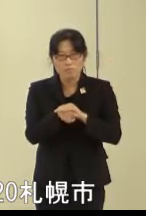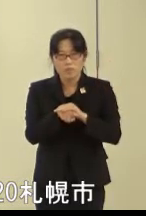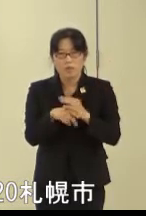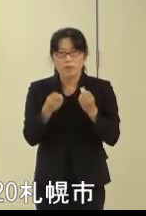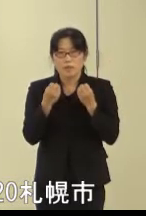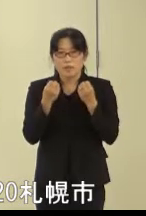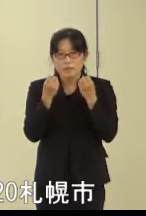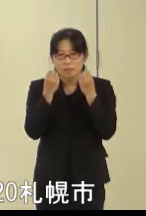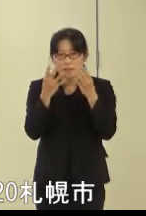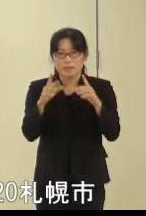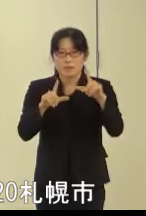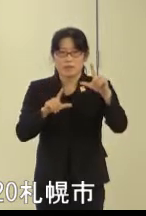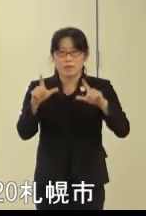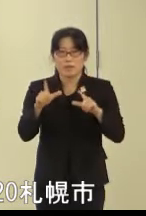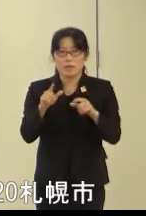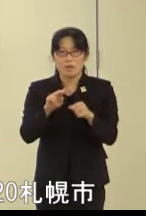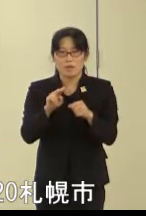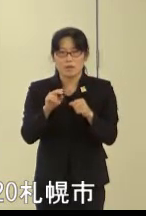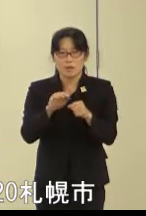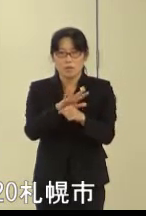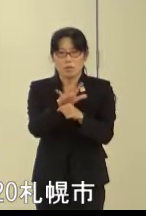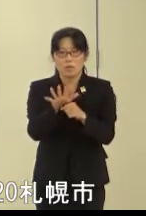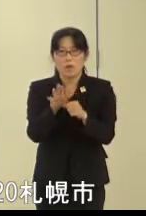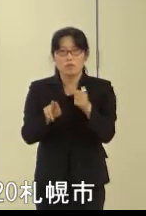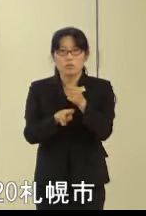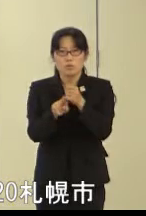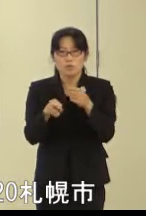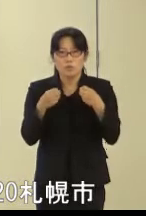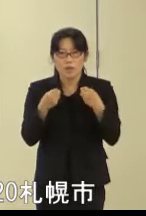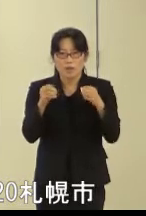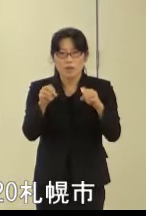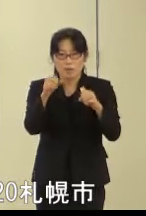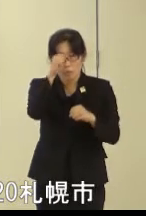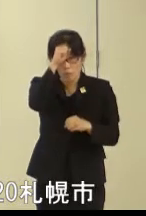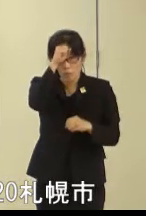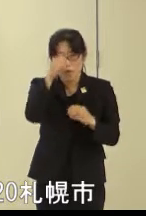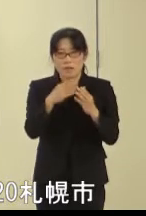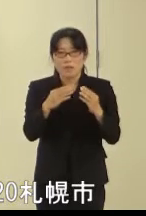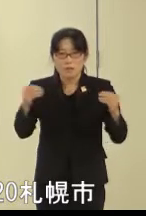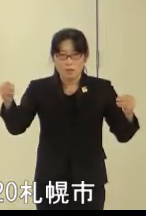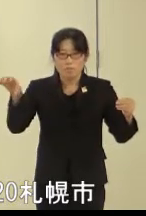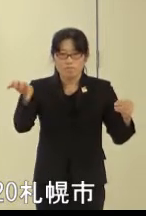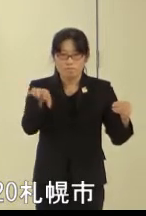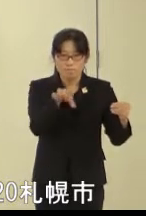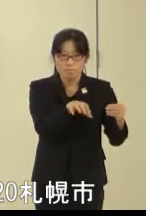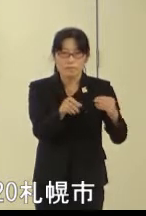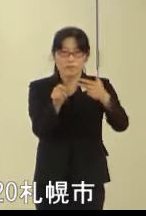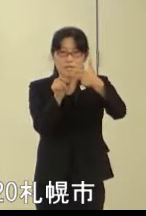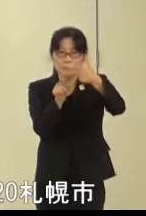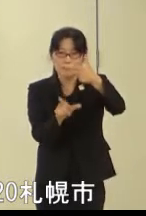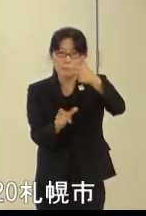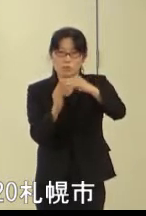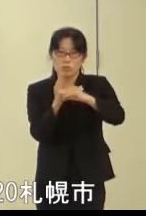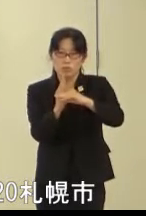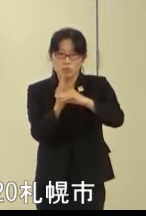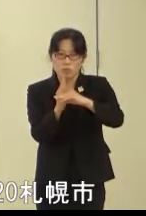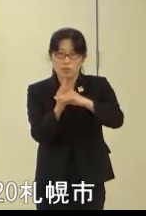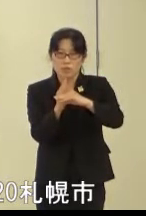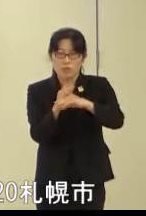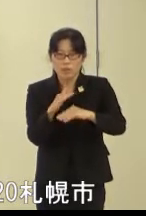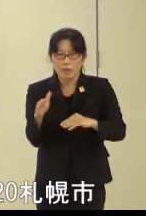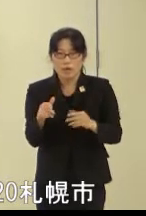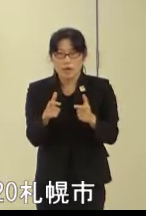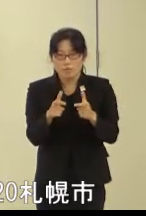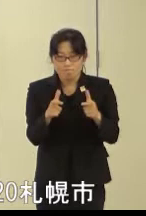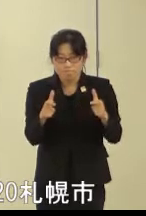状況というものが全国的にでもですね7月中旬からまた増えてきて